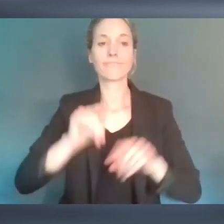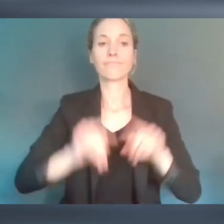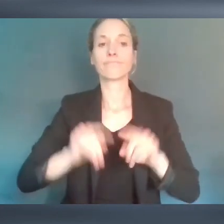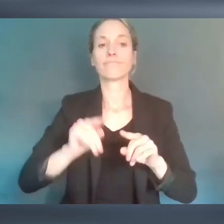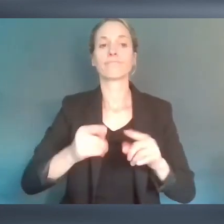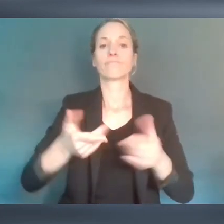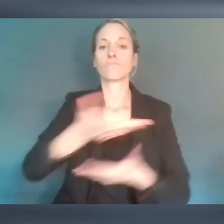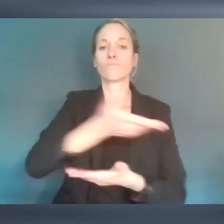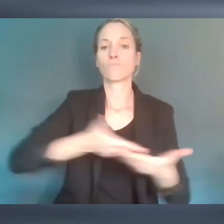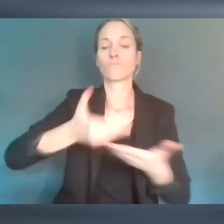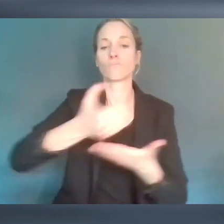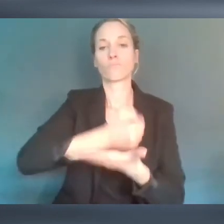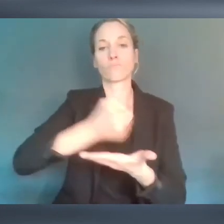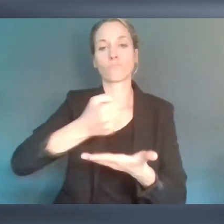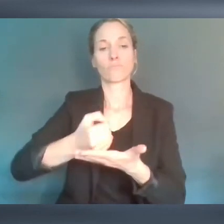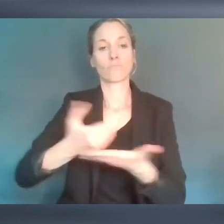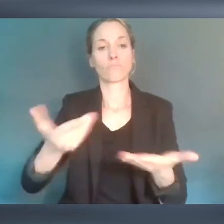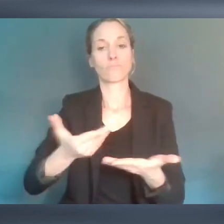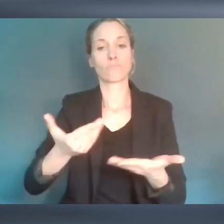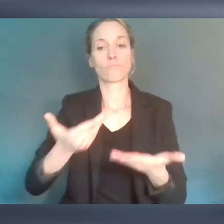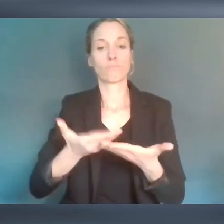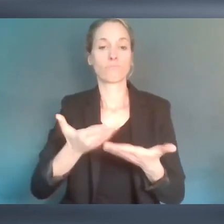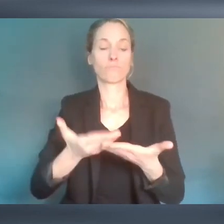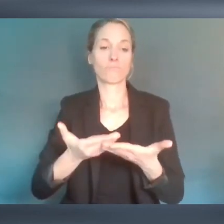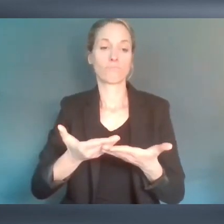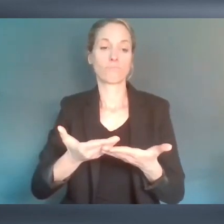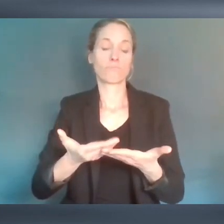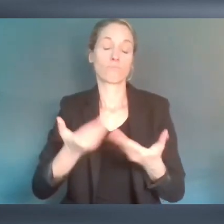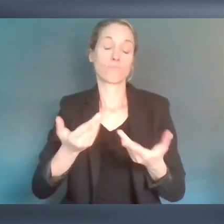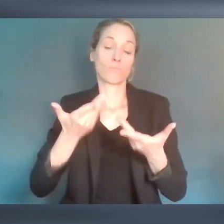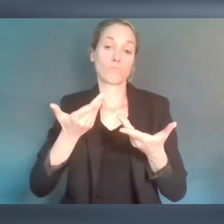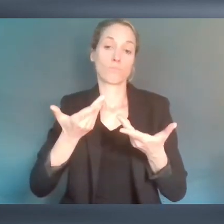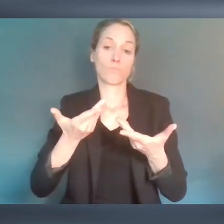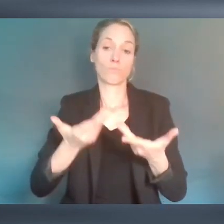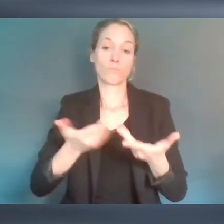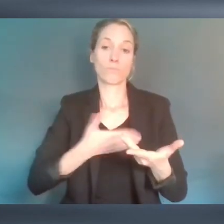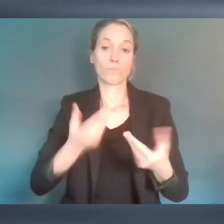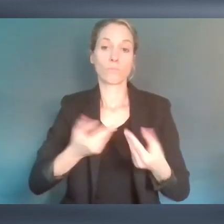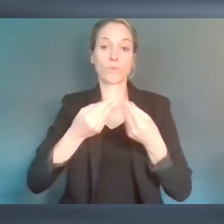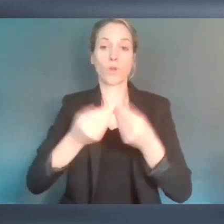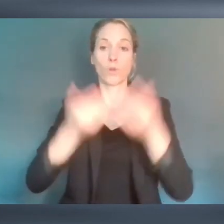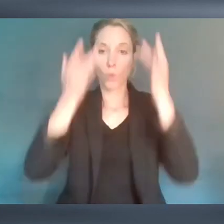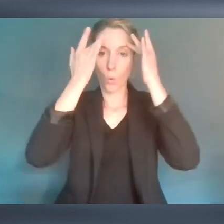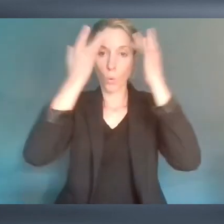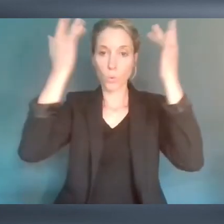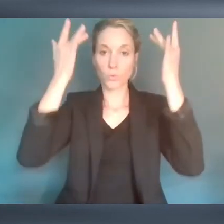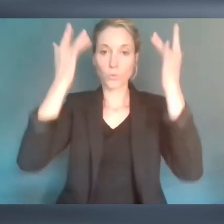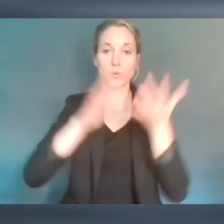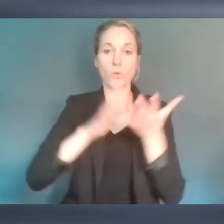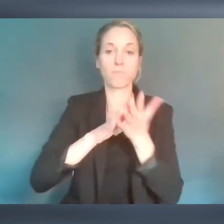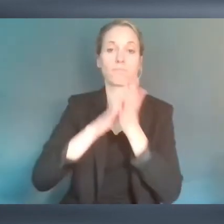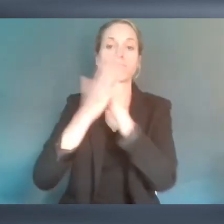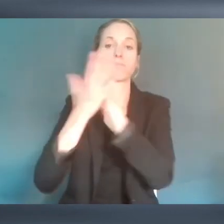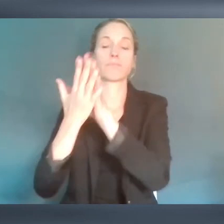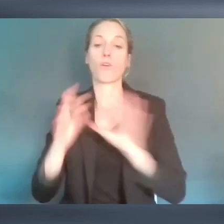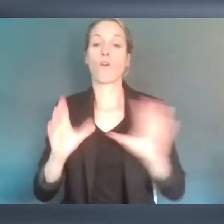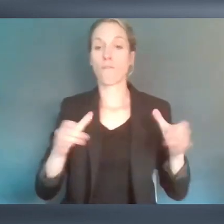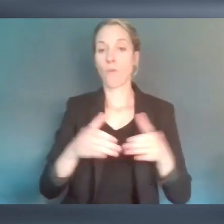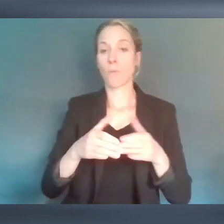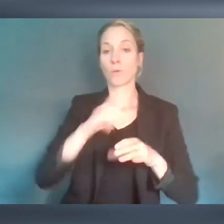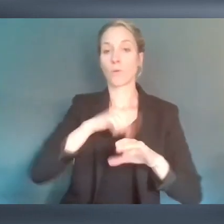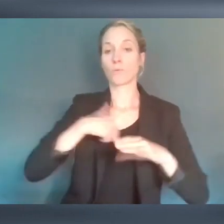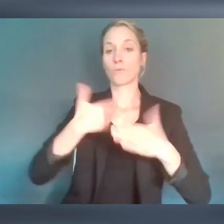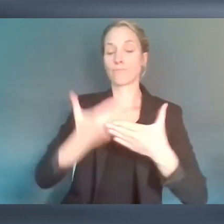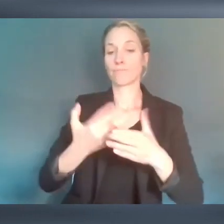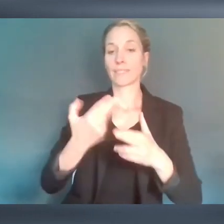nécessaire pour changer quelque chose comme une culture. D'ailleurs, les formations que l'on offre, elles s'appellent